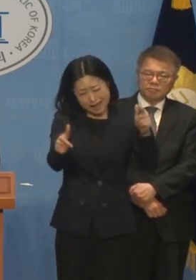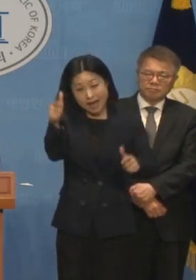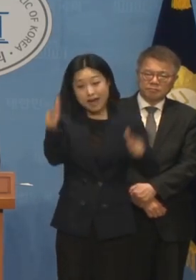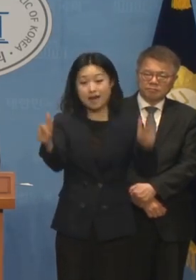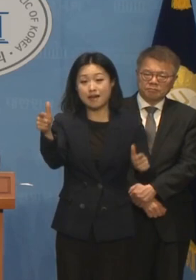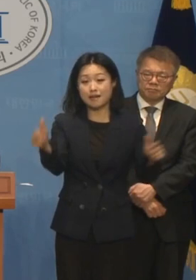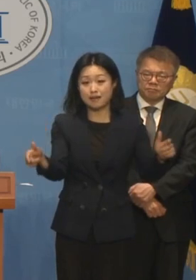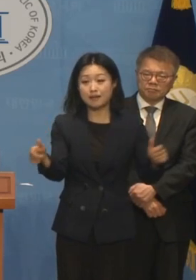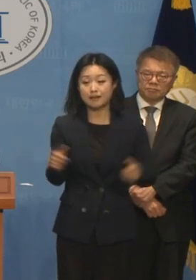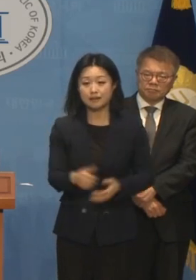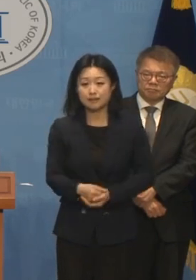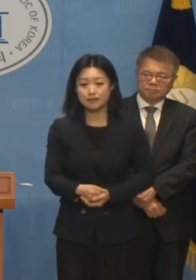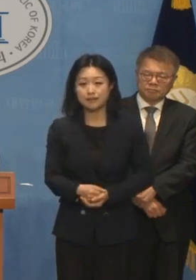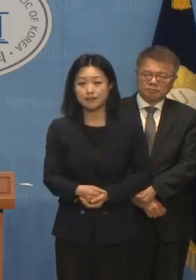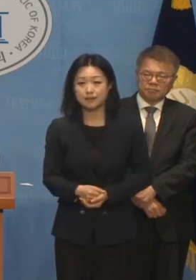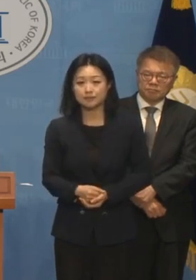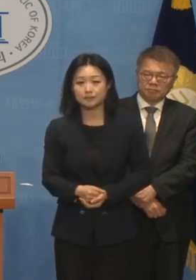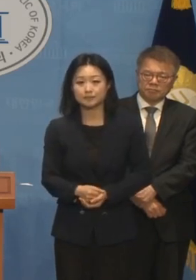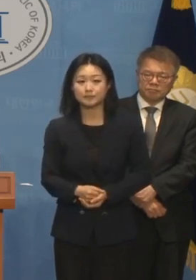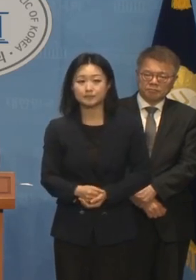존재하고 있습니다.